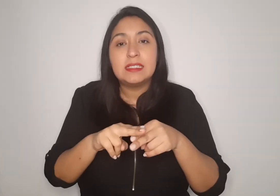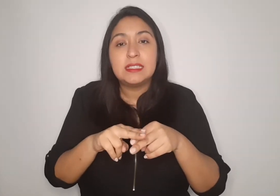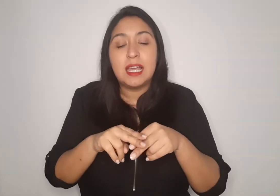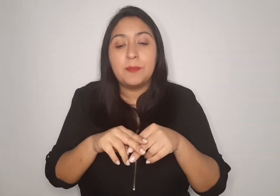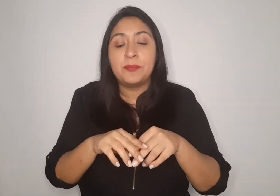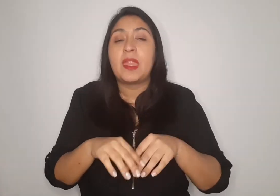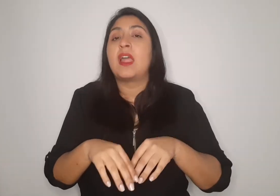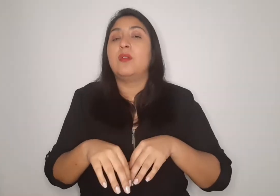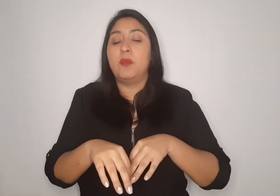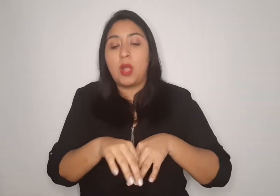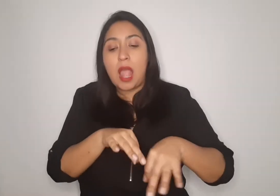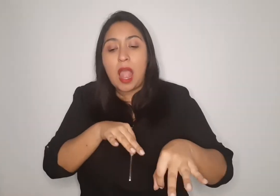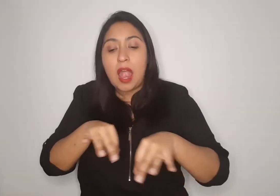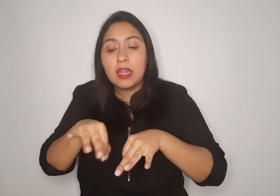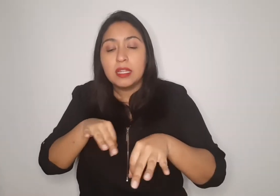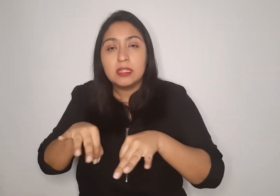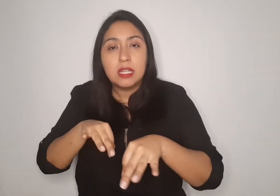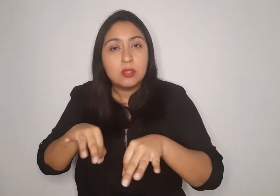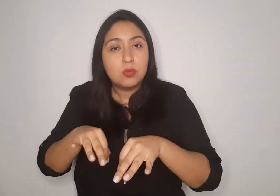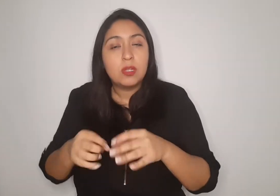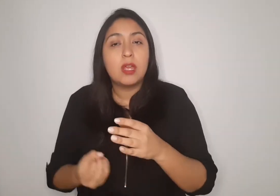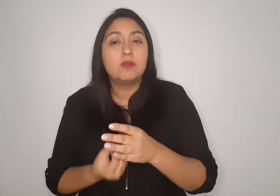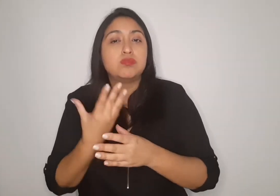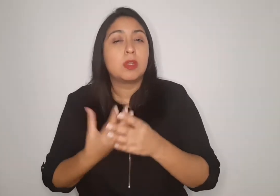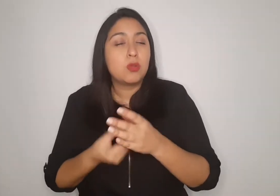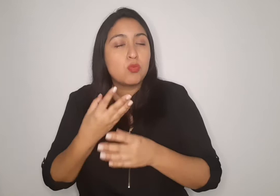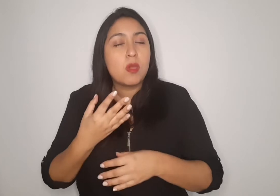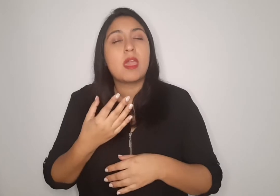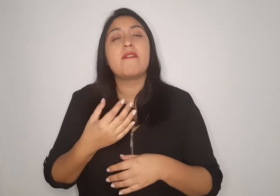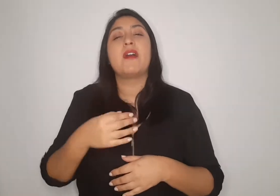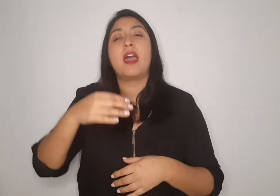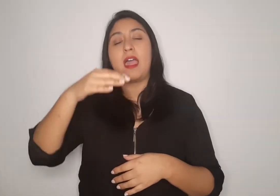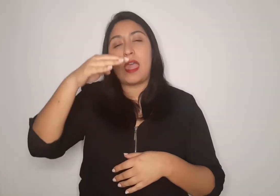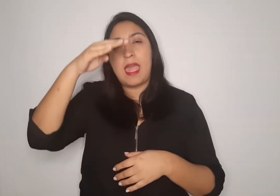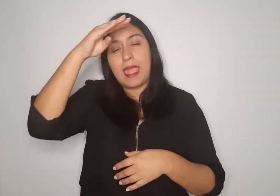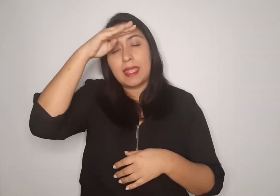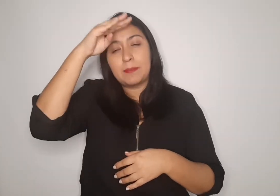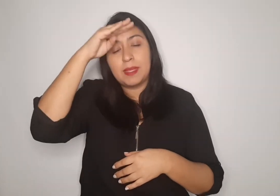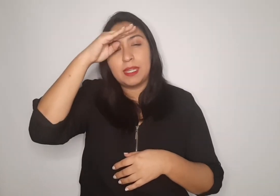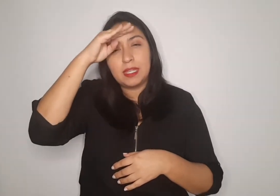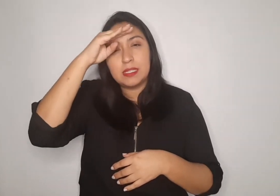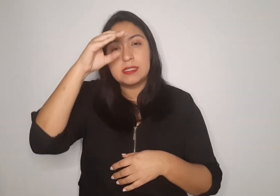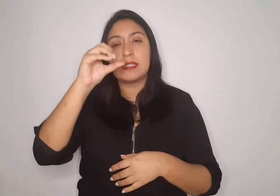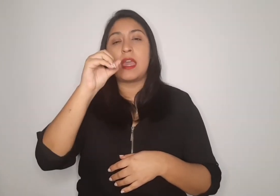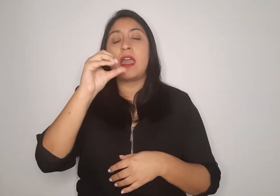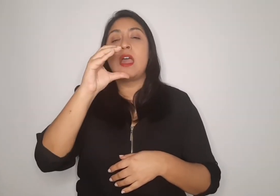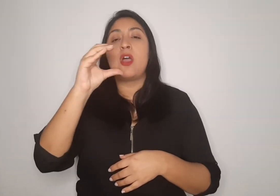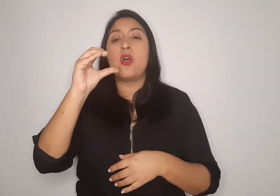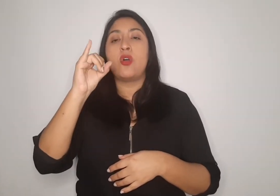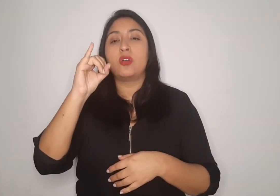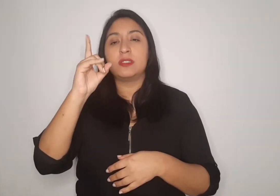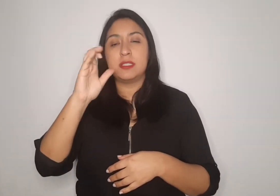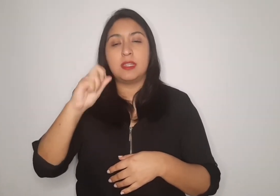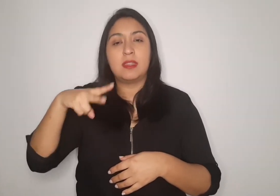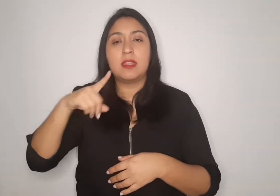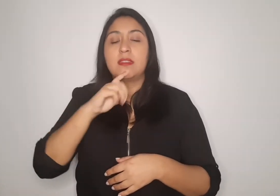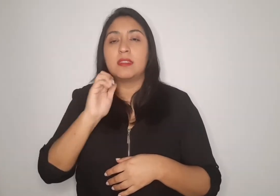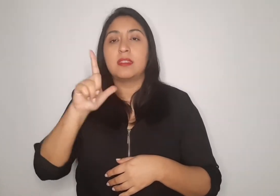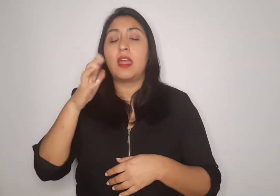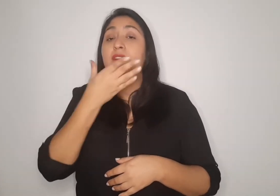moderna desde la experiencia occidental y muy linda, pero para nosotros, o